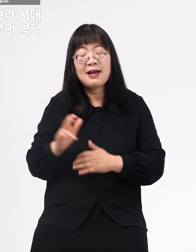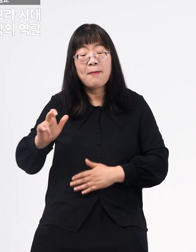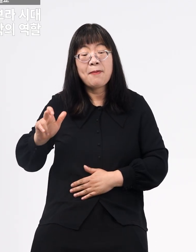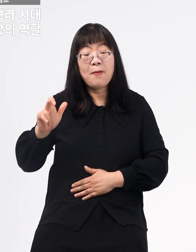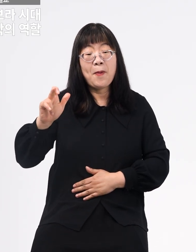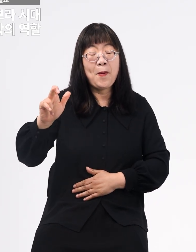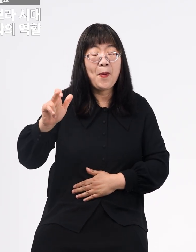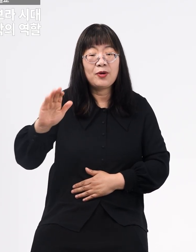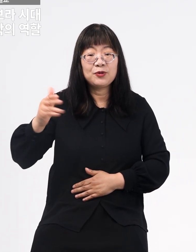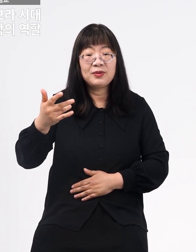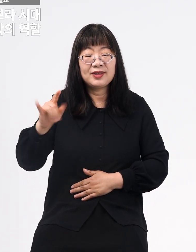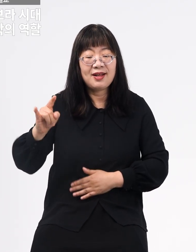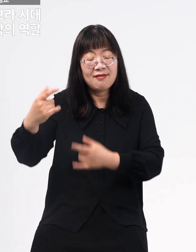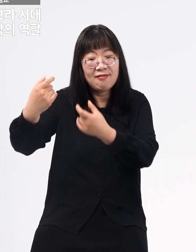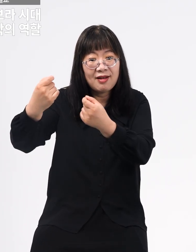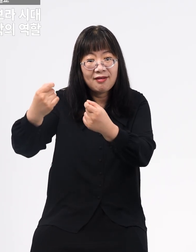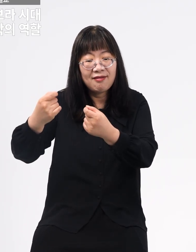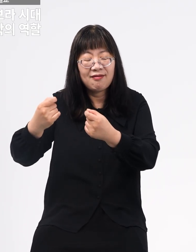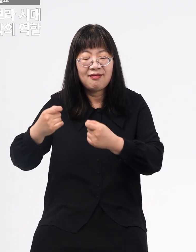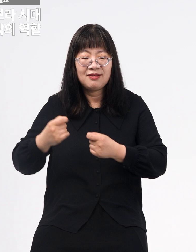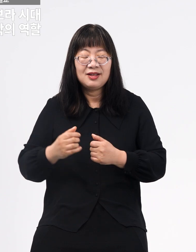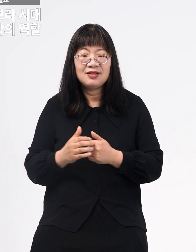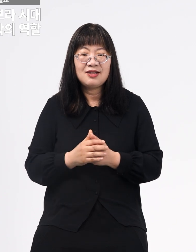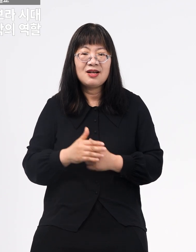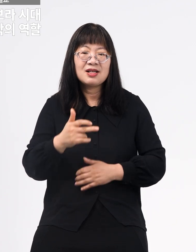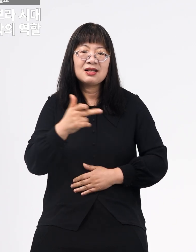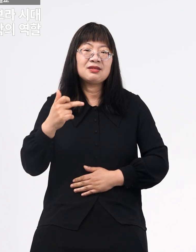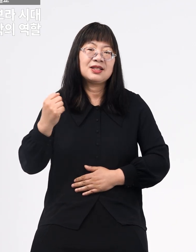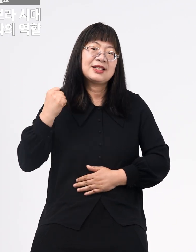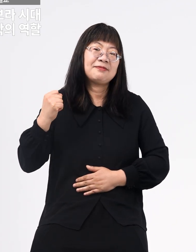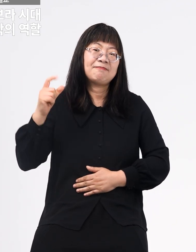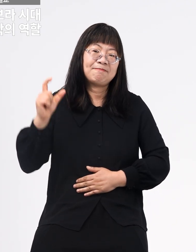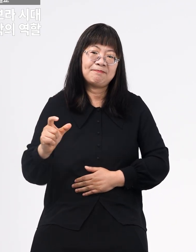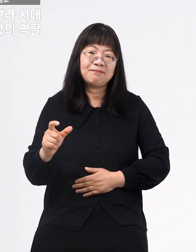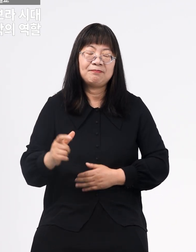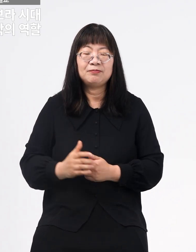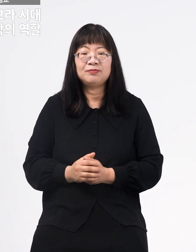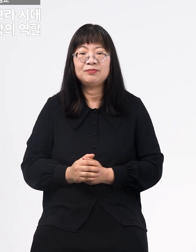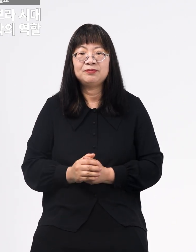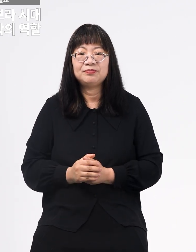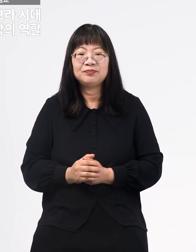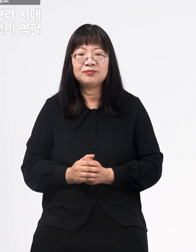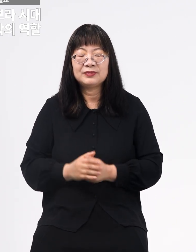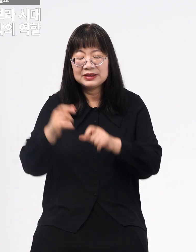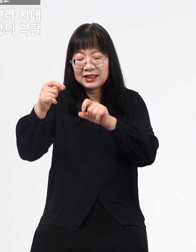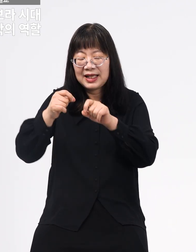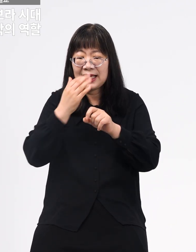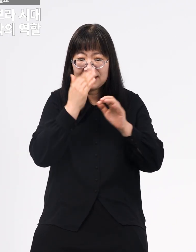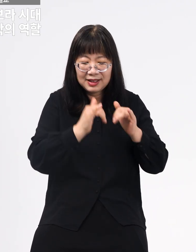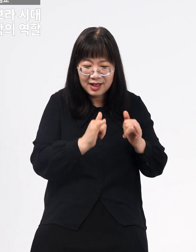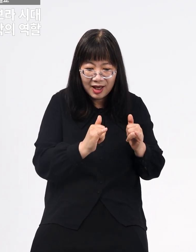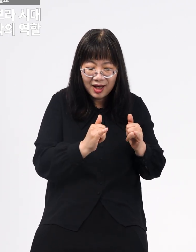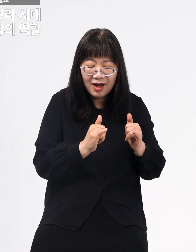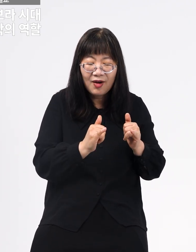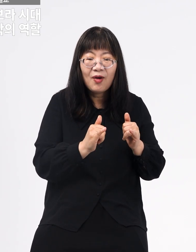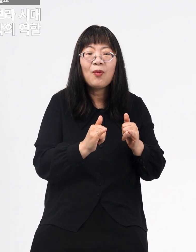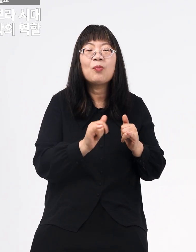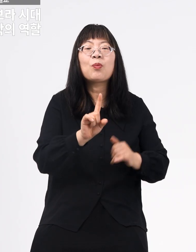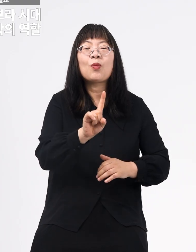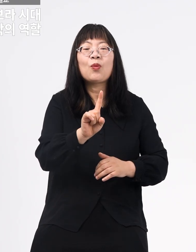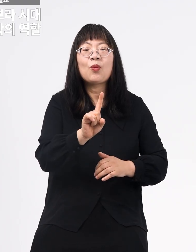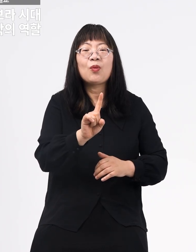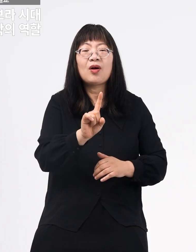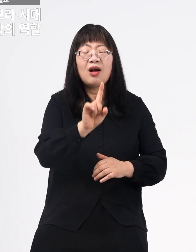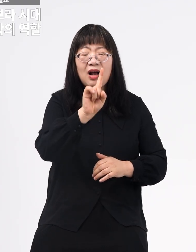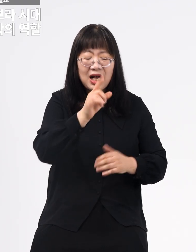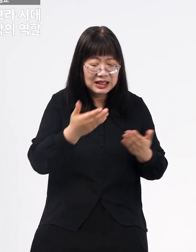시대. 그리고 어마어마한 무력입니다. 근데 그 앞에 이스라엘이 뭐 하겠어요? 아무것도 할 게 없는